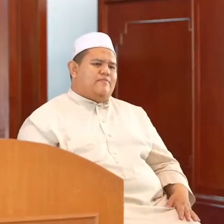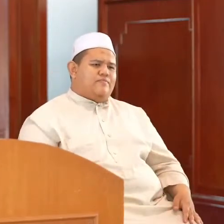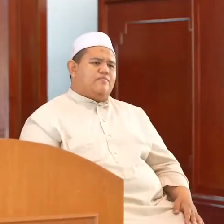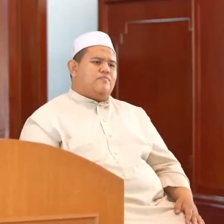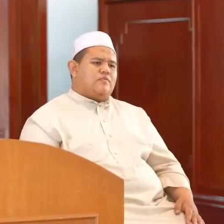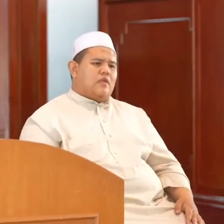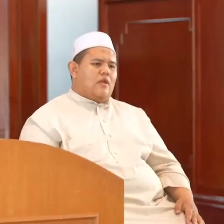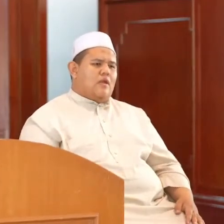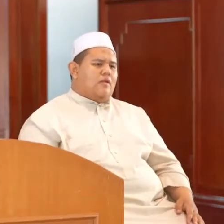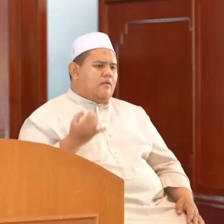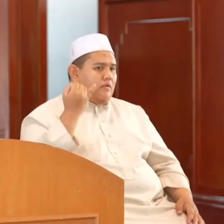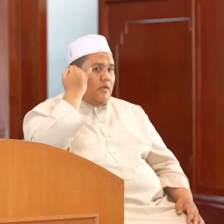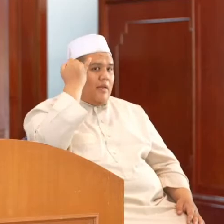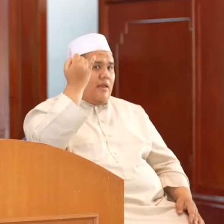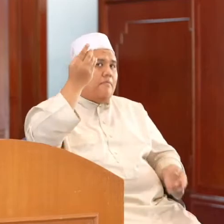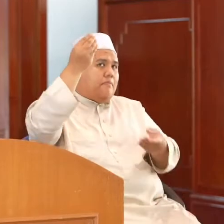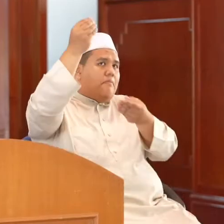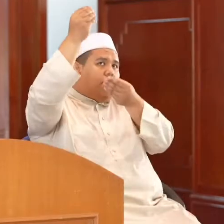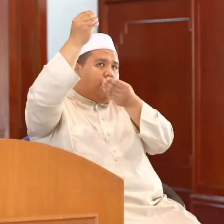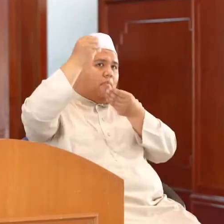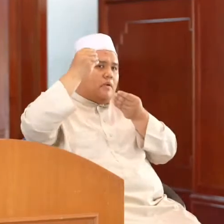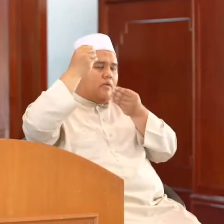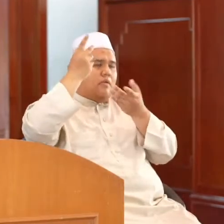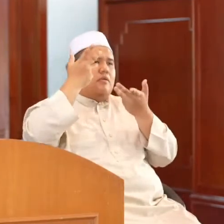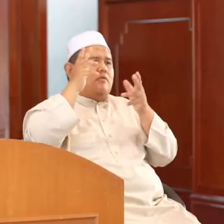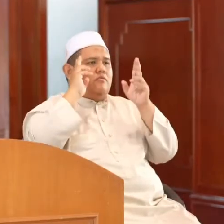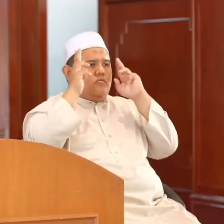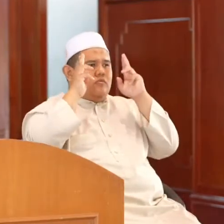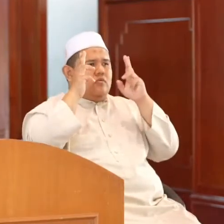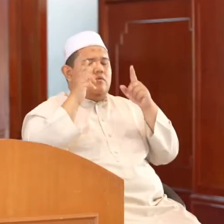ilham kat tok guru ni. Tok guru ni kata ginilah,